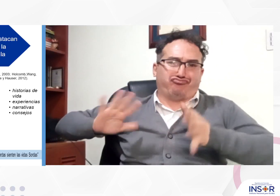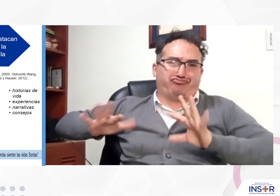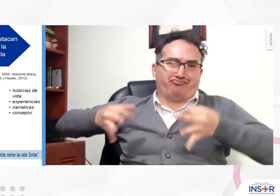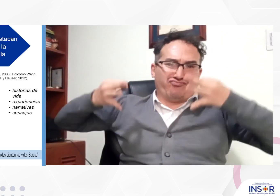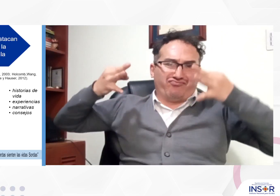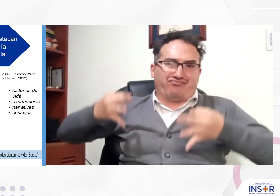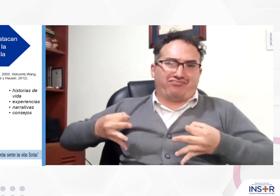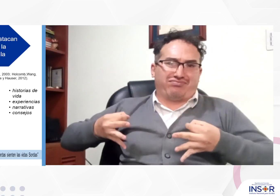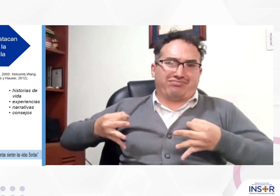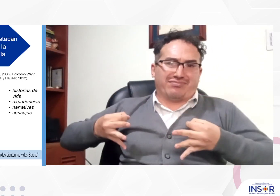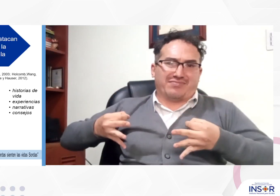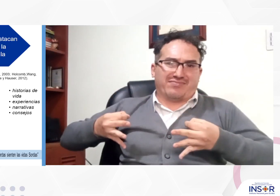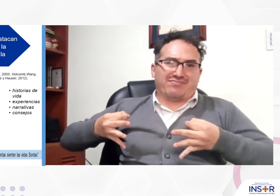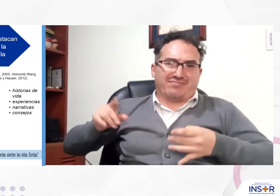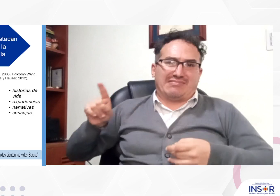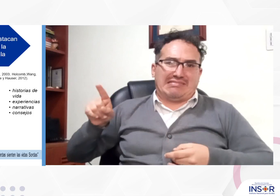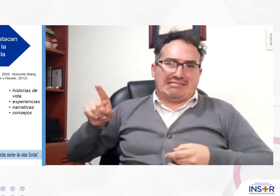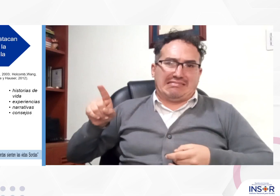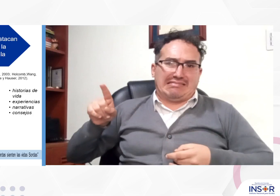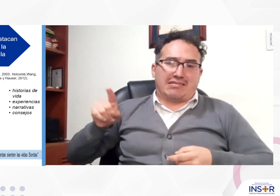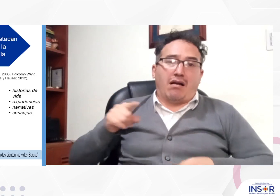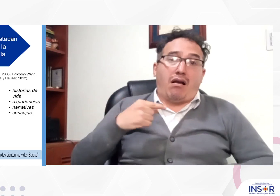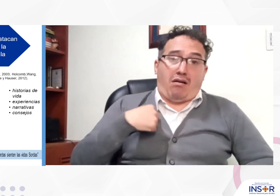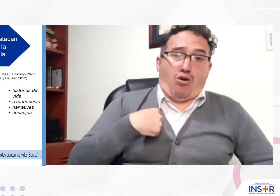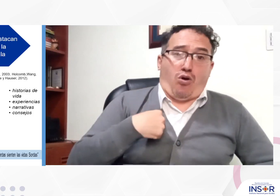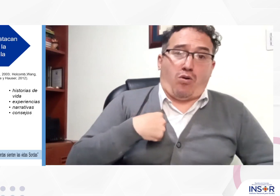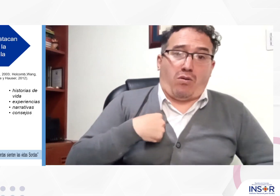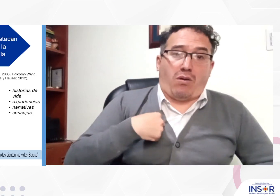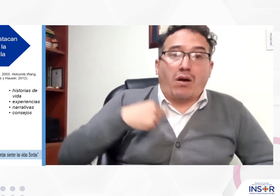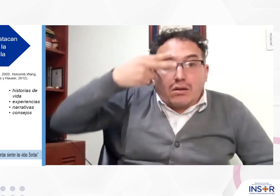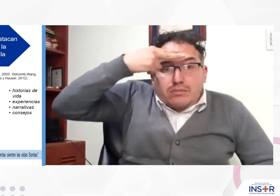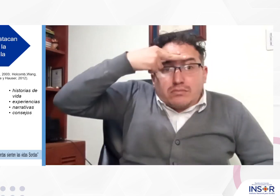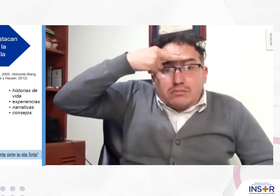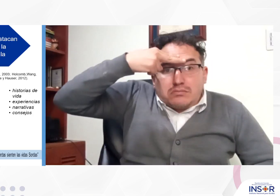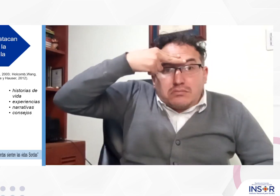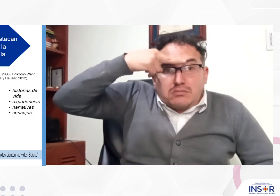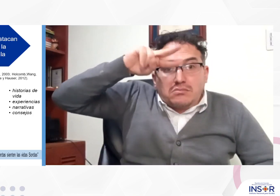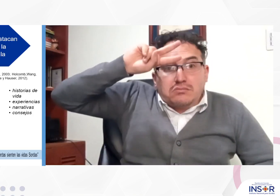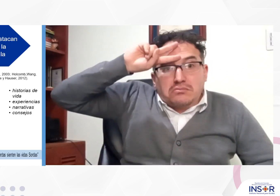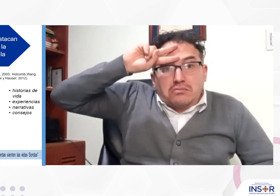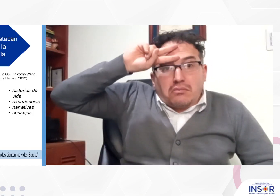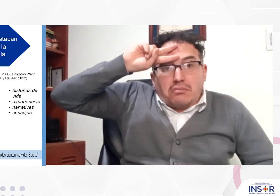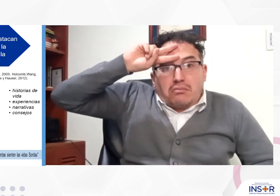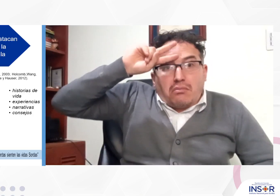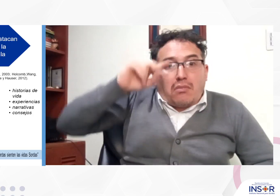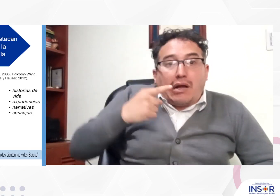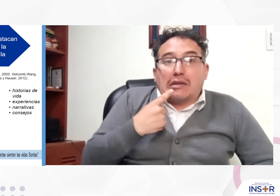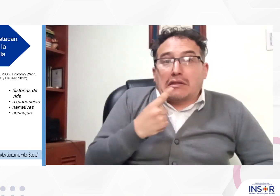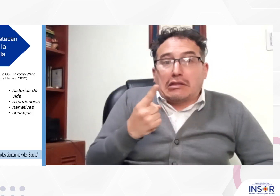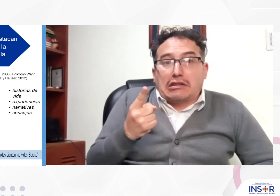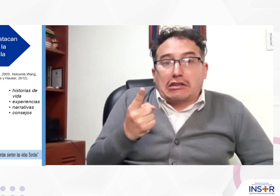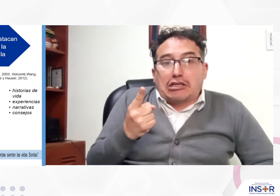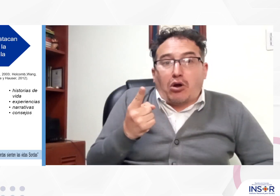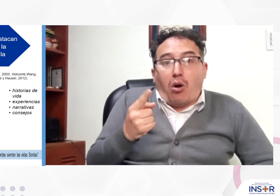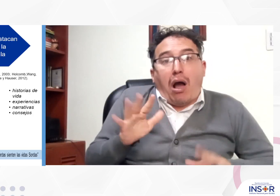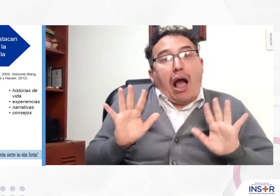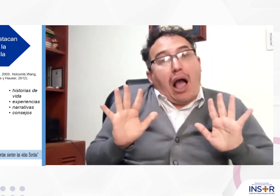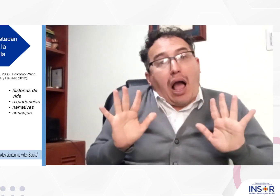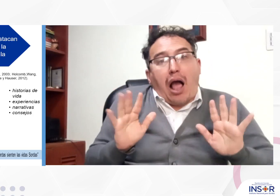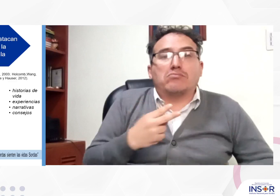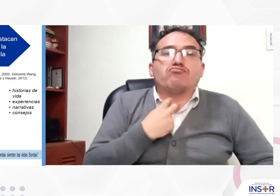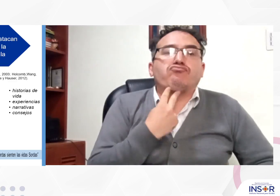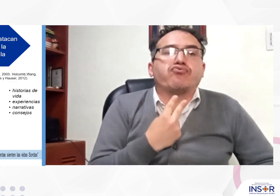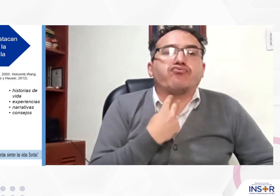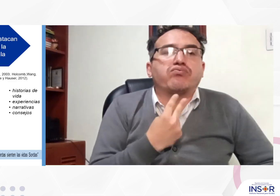más pertinente porque el idioma original o la lengua de fuente es la lengua de señas. Entonces, yo hago un ejercicio